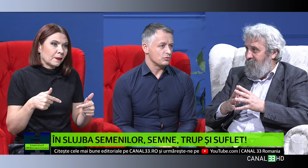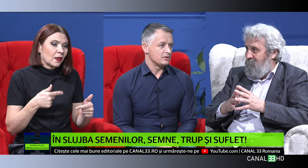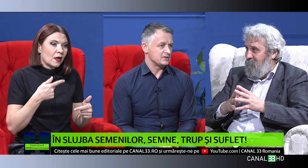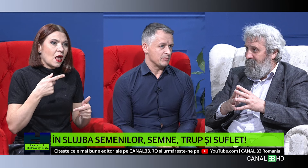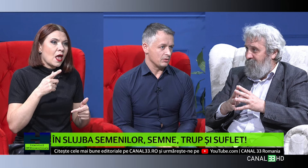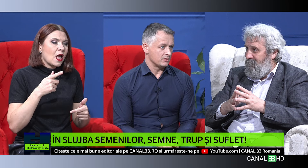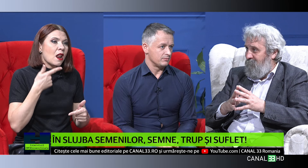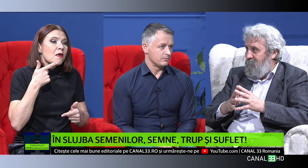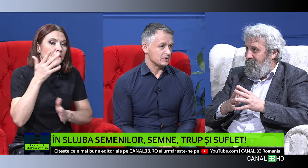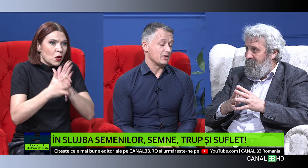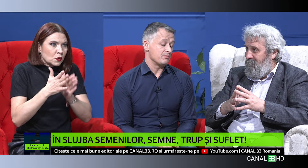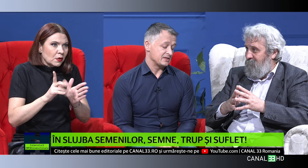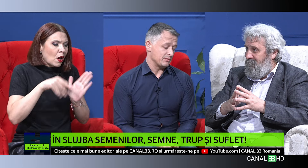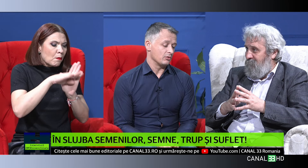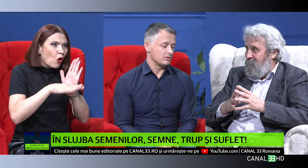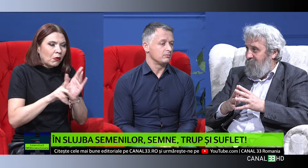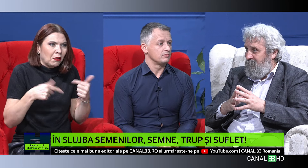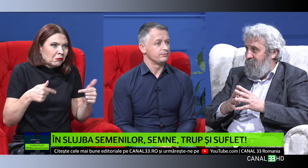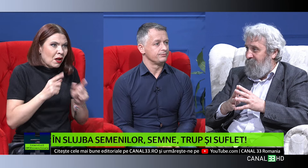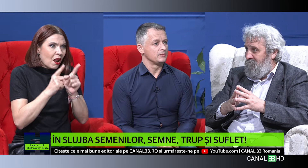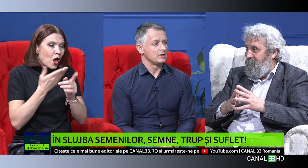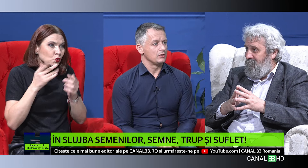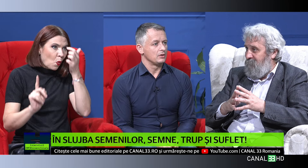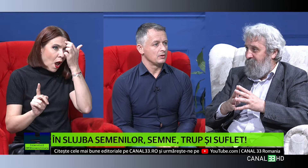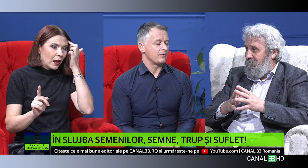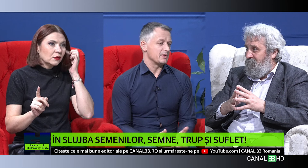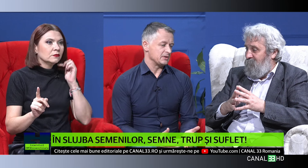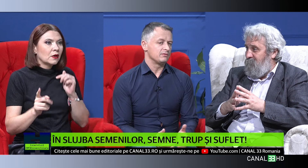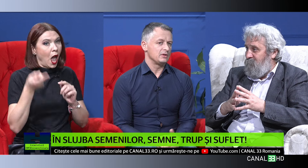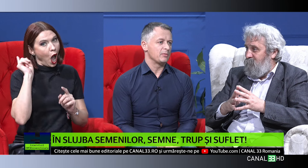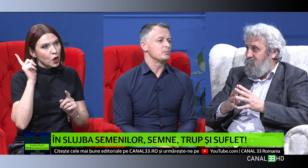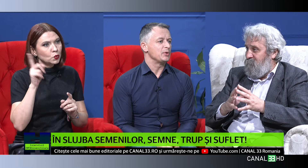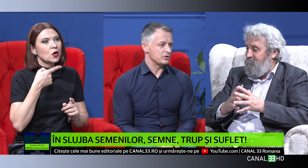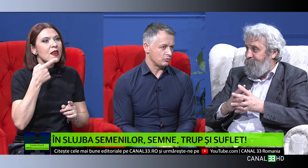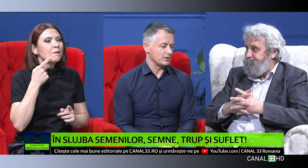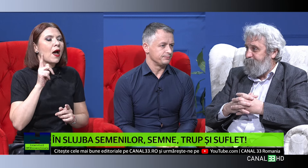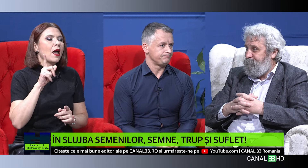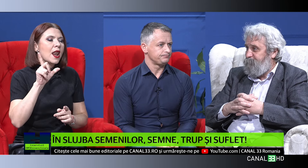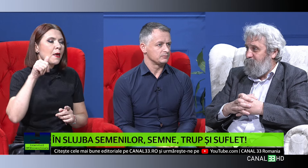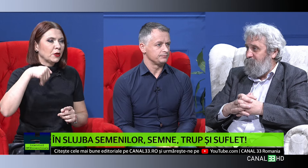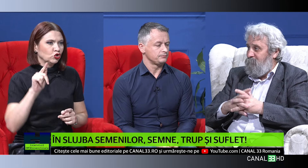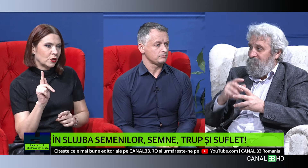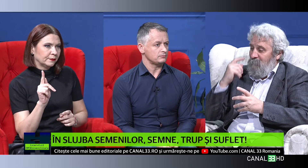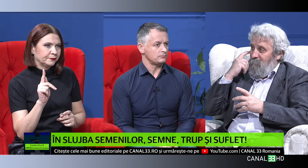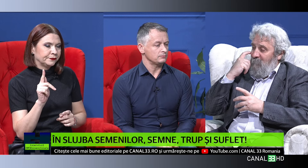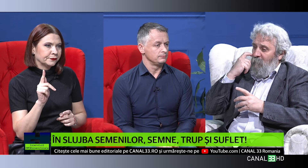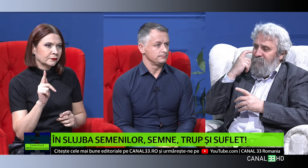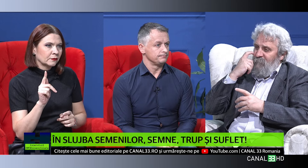limbajul semnelor, sau limba semnelor. La vremea respectivă, limbajul mimico-gestual. În momentul